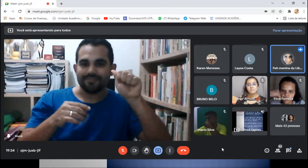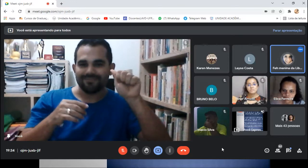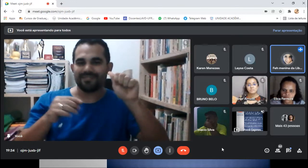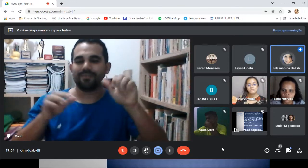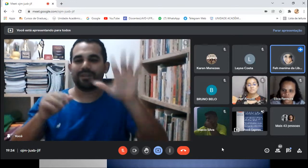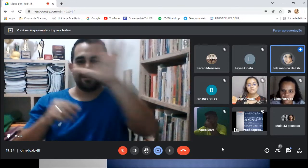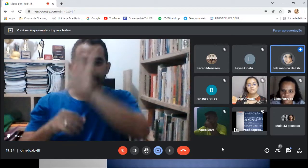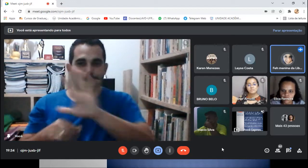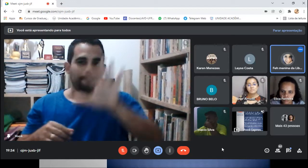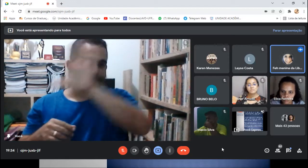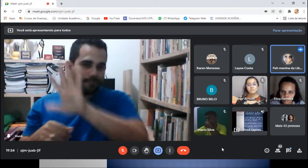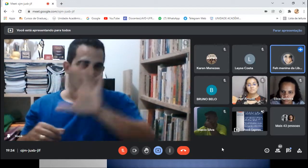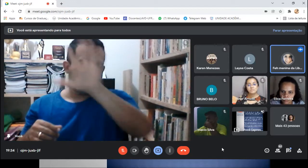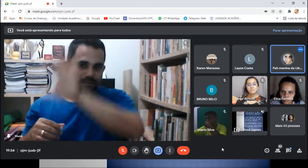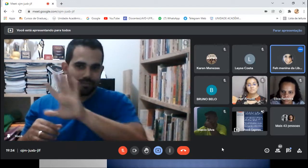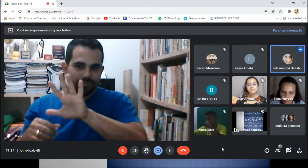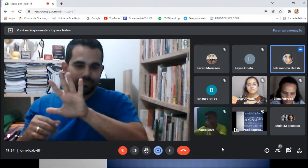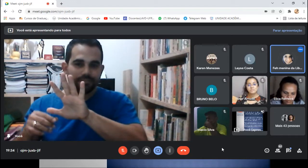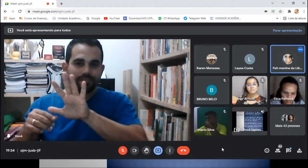retrata uma figura